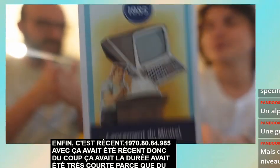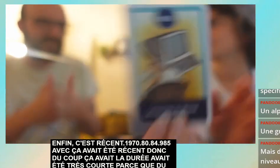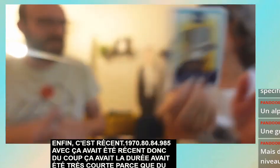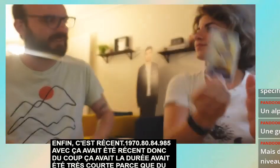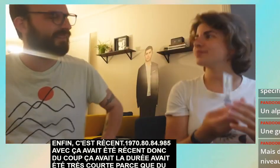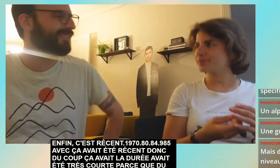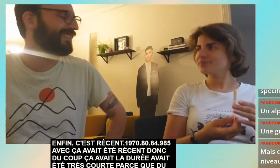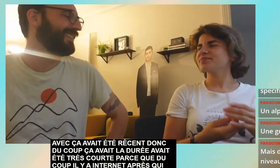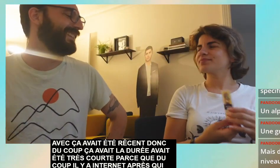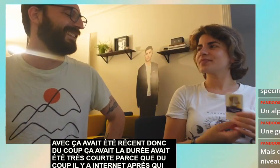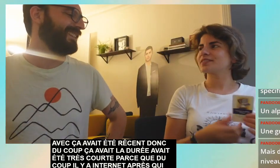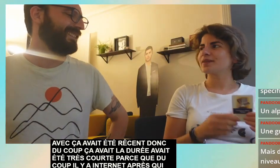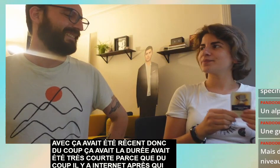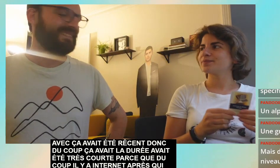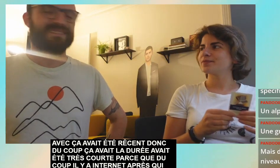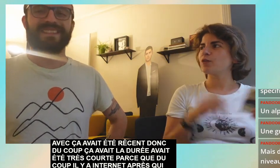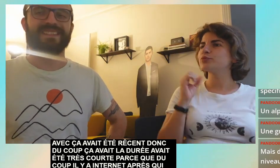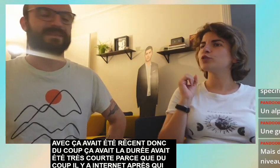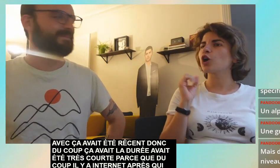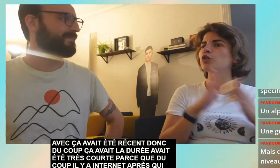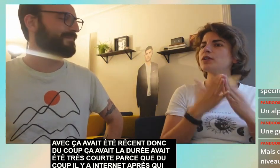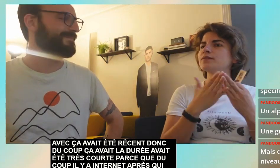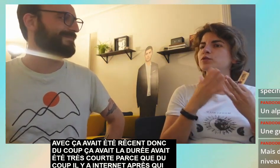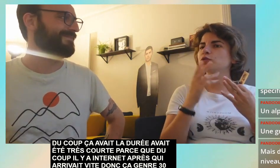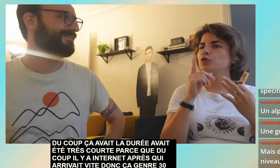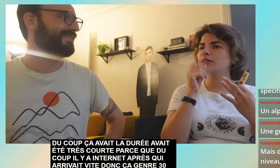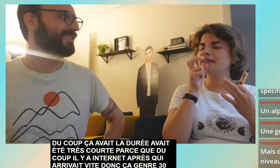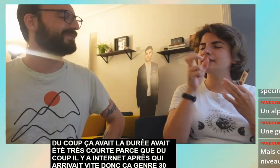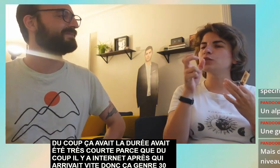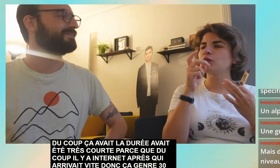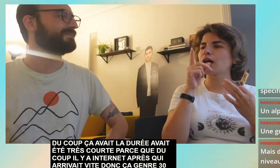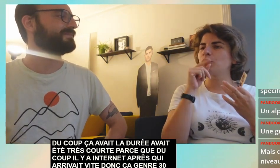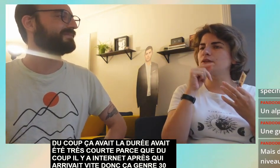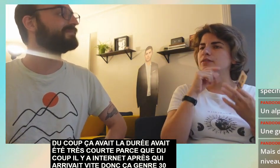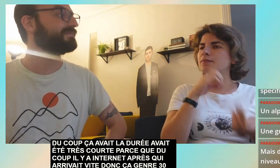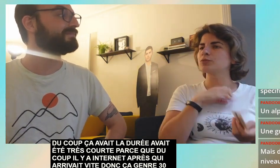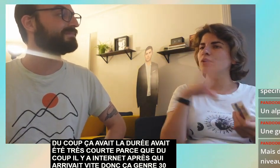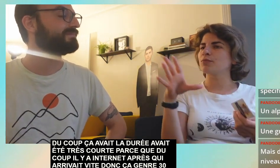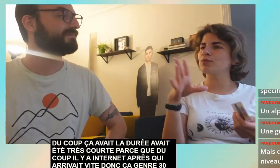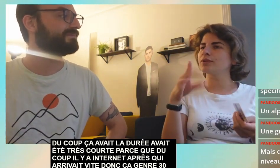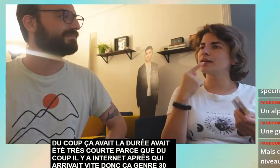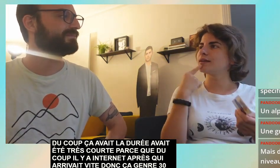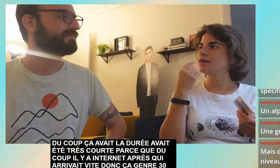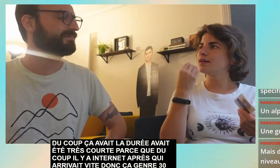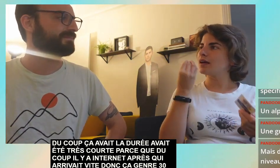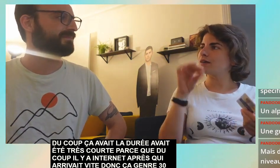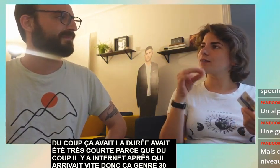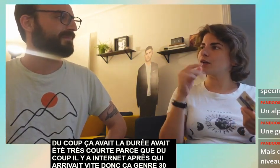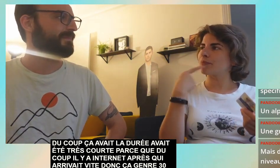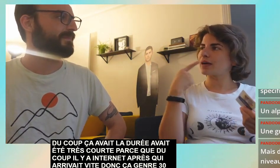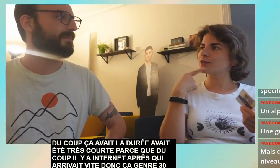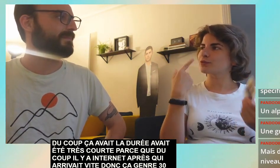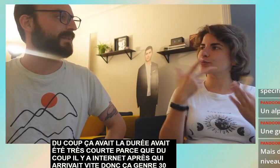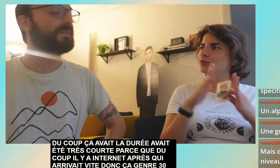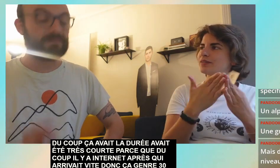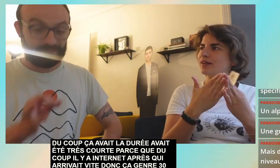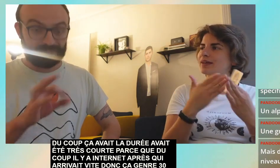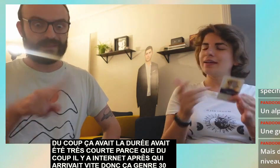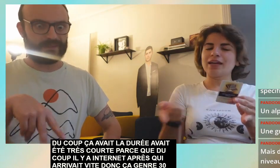max. Après, dans le livre Le cri de la meute, Emmanuel Laborie, elle parle dans son livre. C'est vrai.